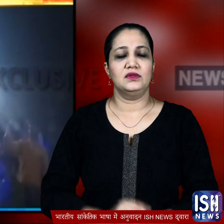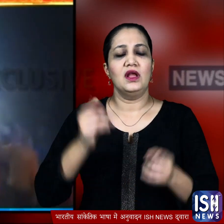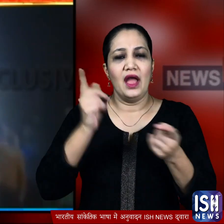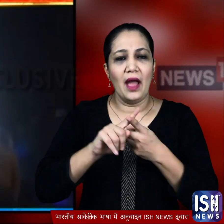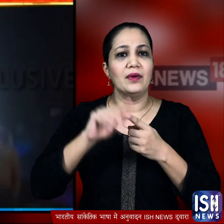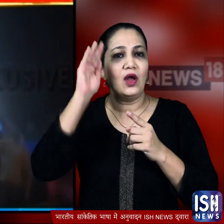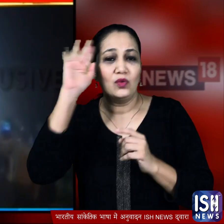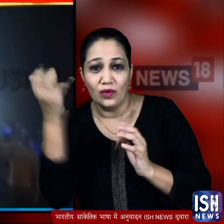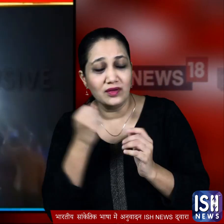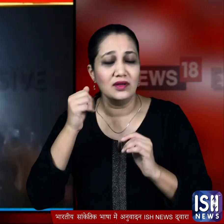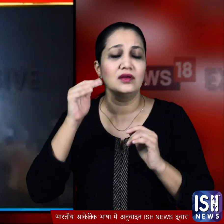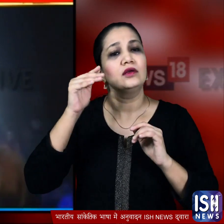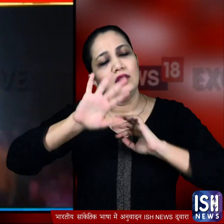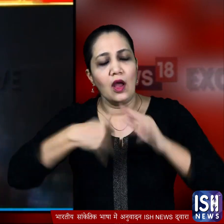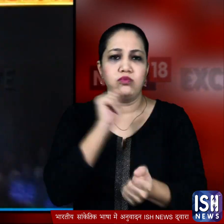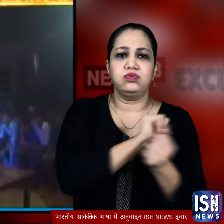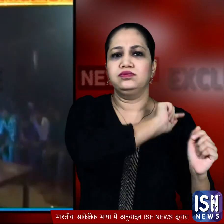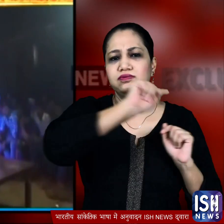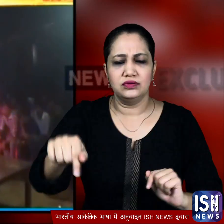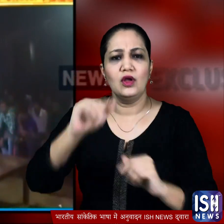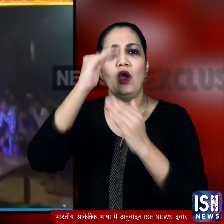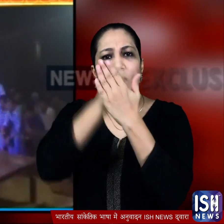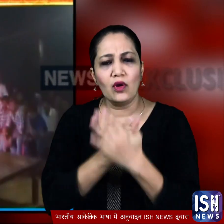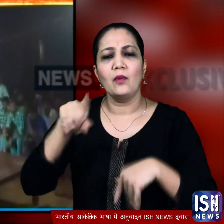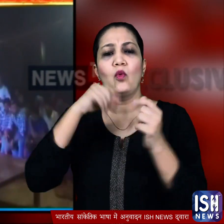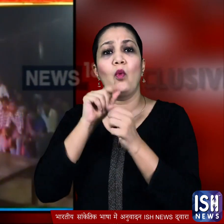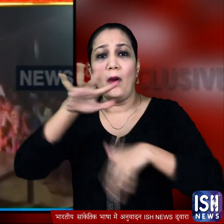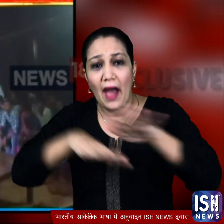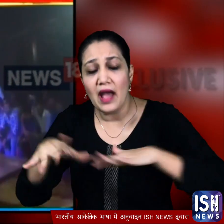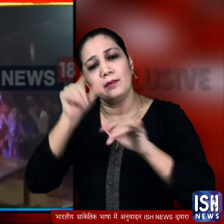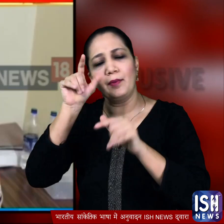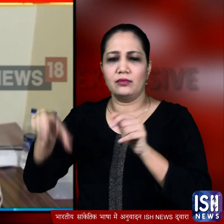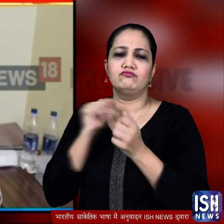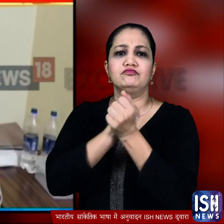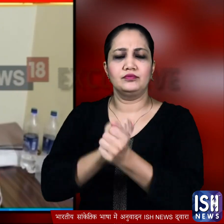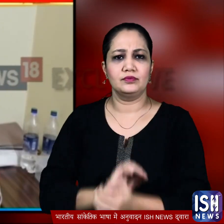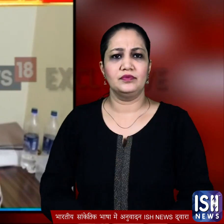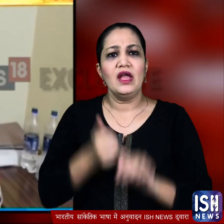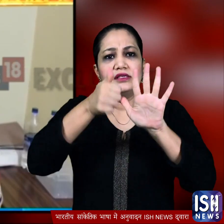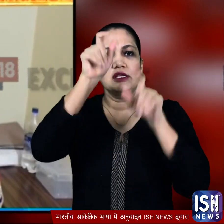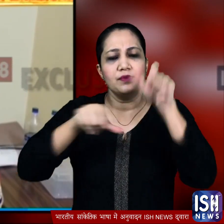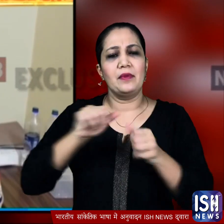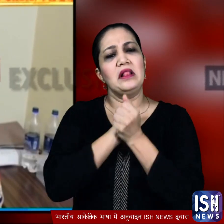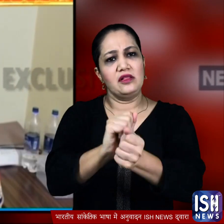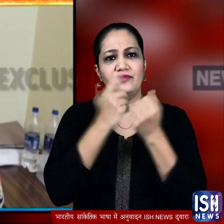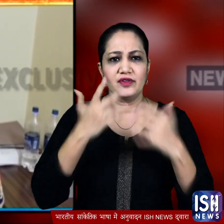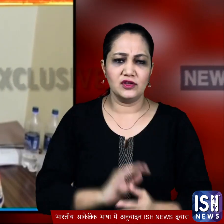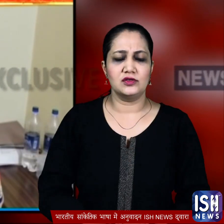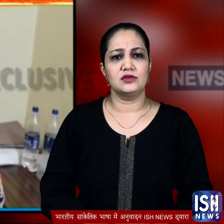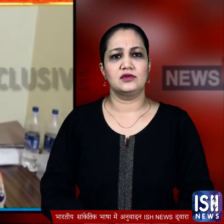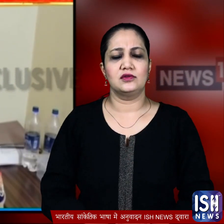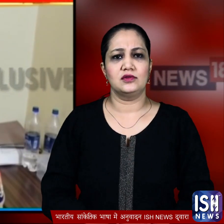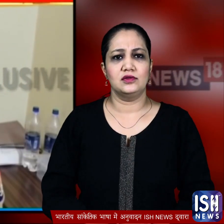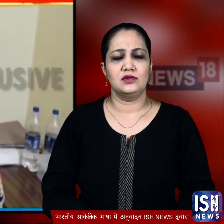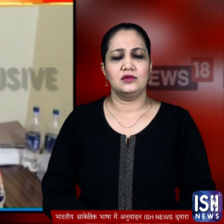इस मामले की जानकारी मिलने के बाद पुलिस वहां पहुंची और समारोह के आयोजकों को हिरासत में ले लिया। 6 व्यक्तियों को हिरासत में लेकर 2 डीजे